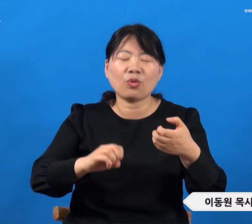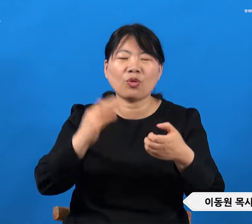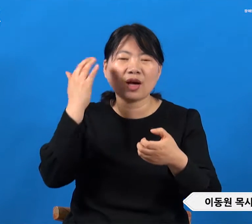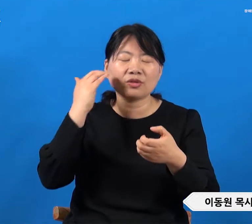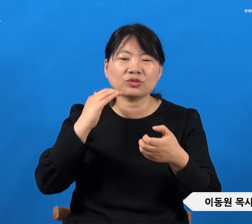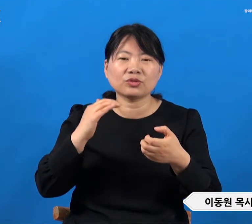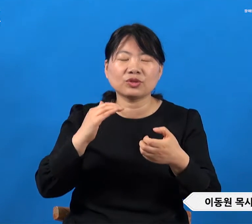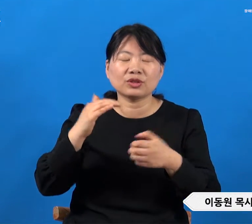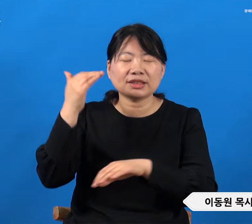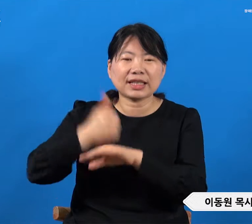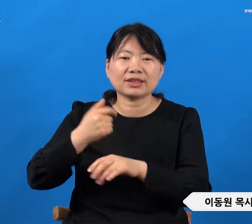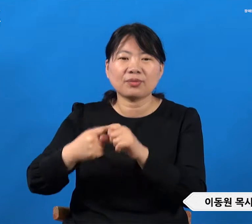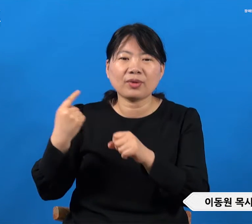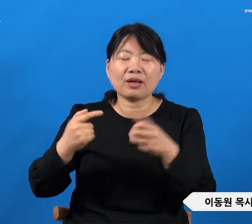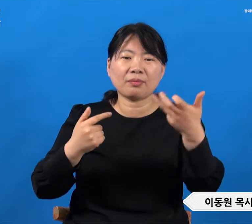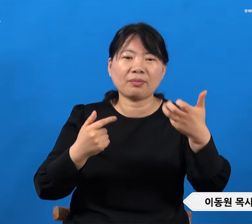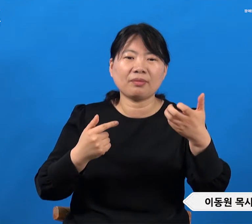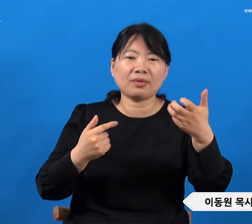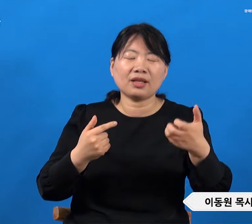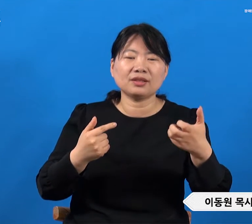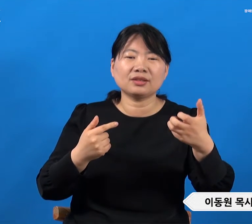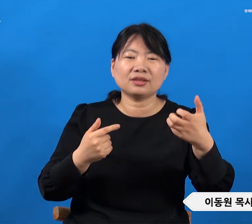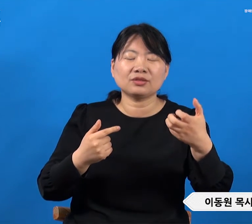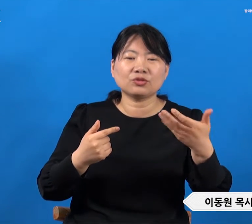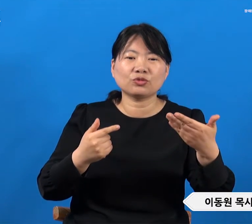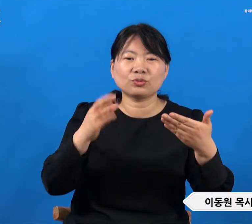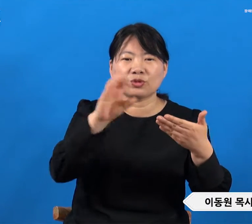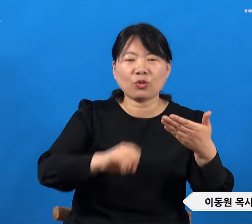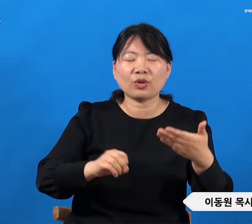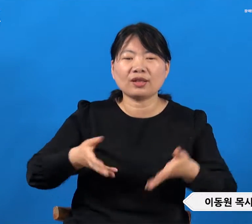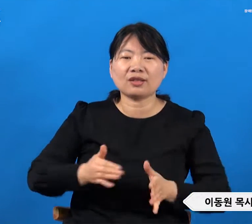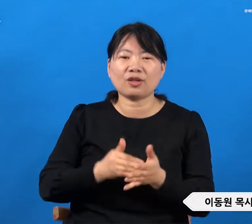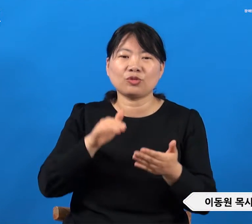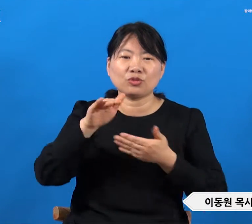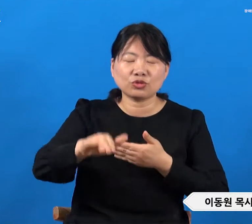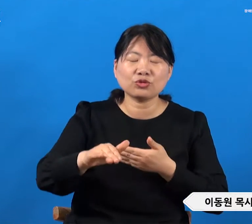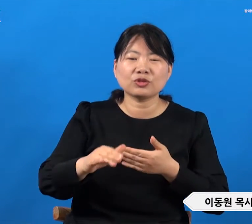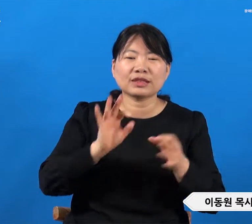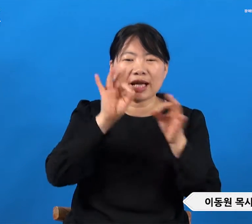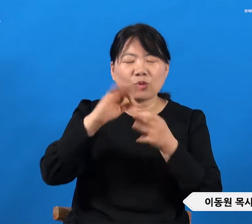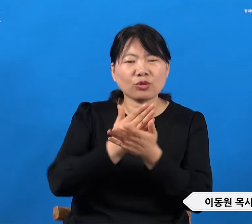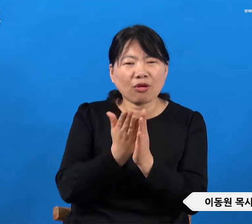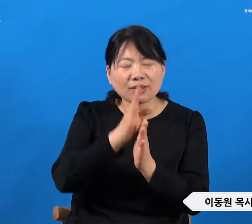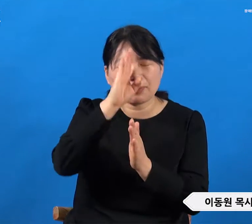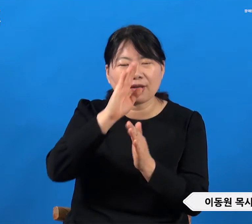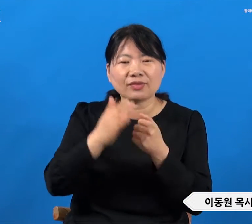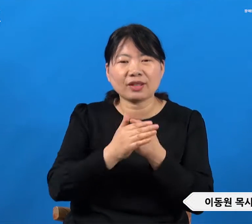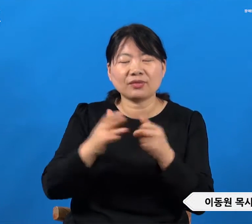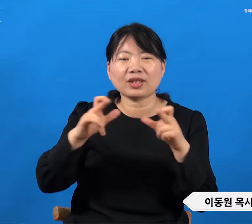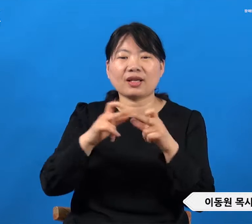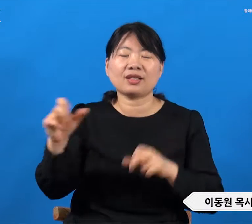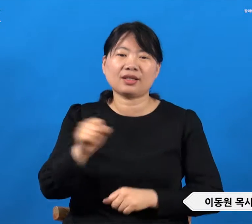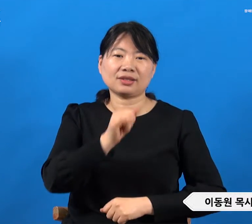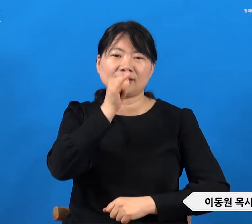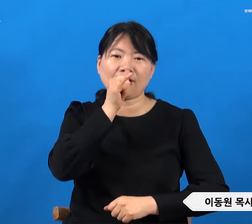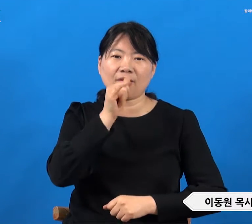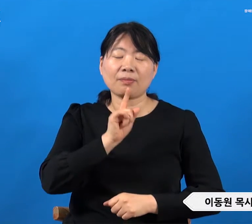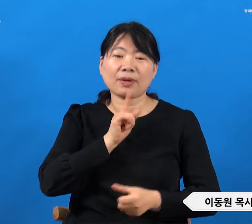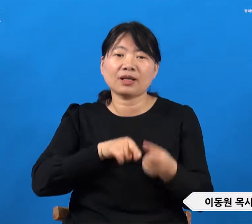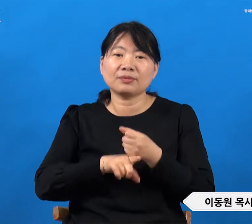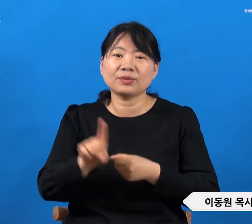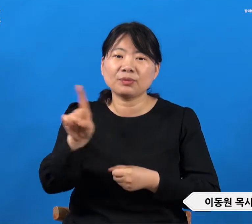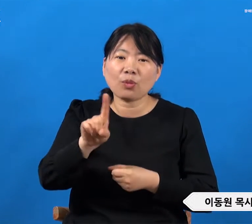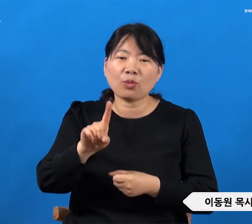우리 한국의 작년 통계는 89%가 후천적 장애인이라는 통계가 나와 있습니다. 그 말은 무슨